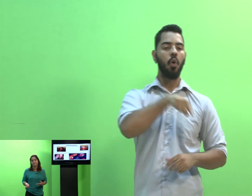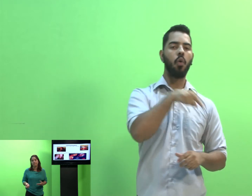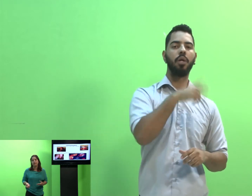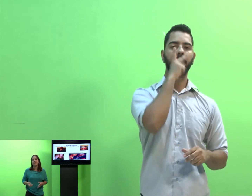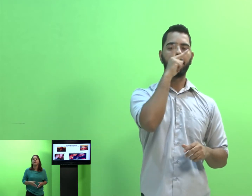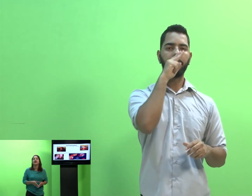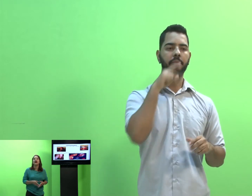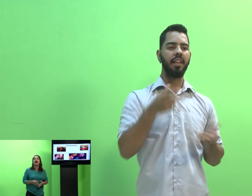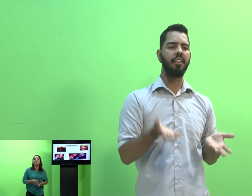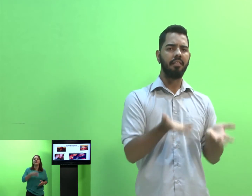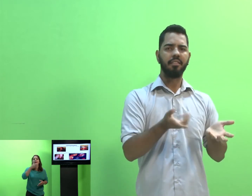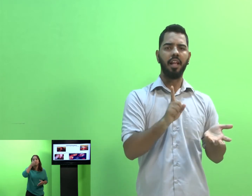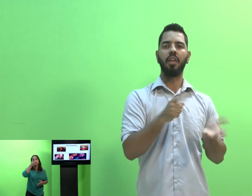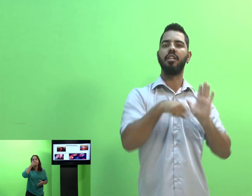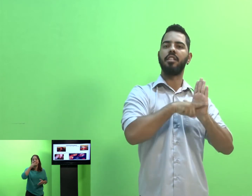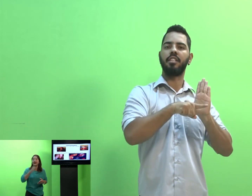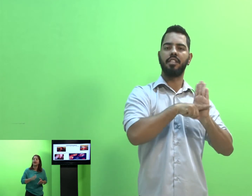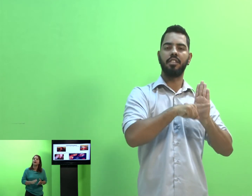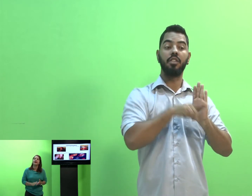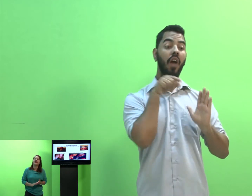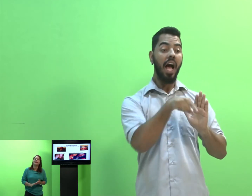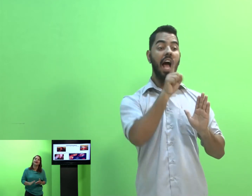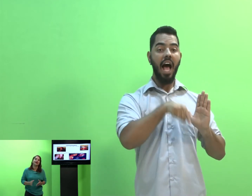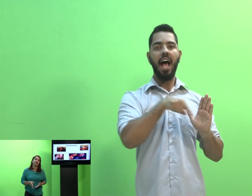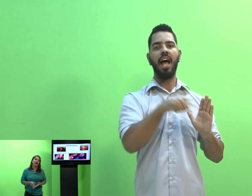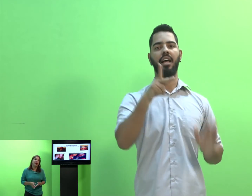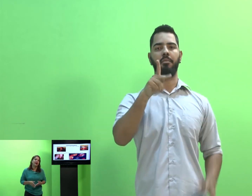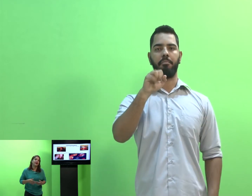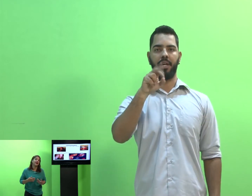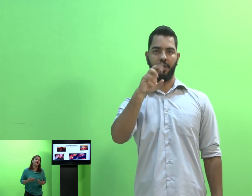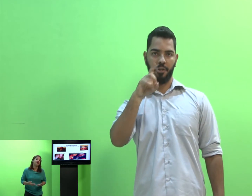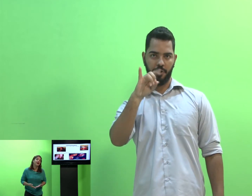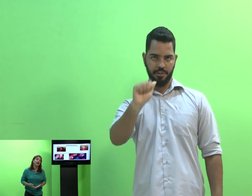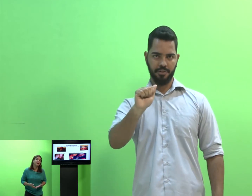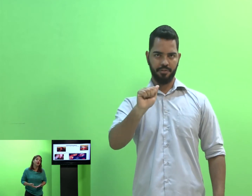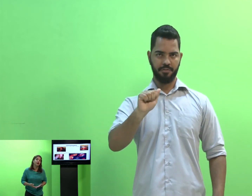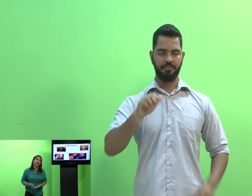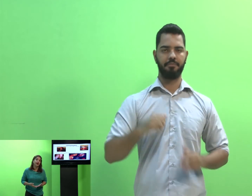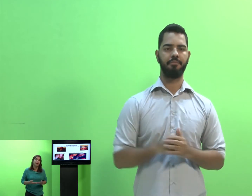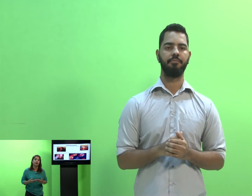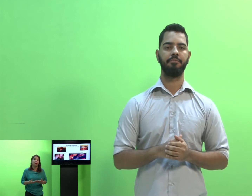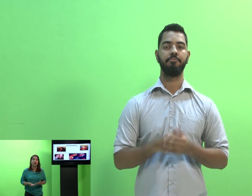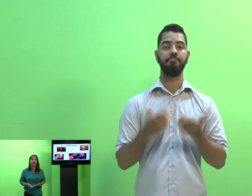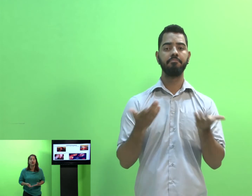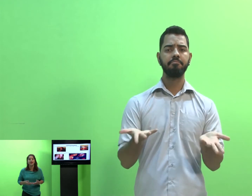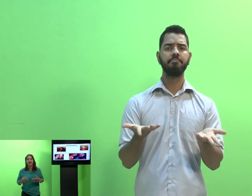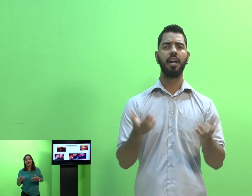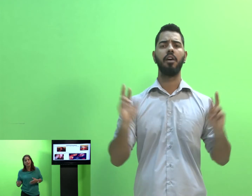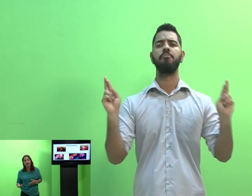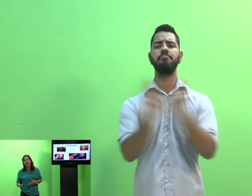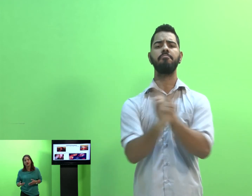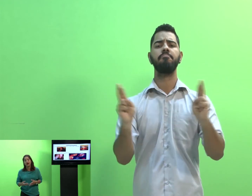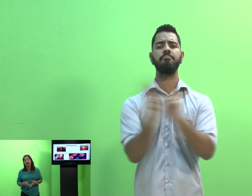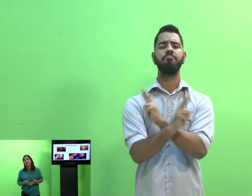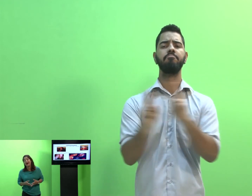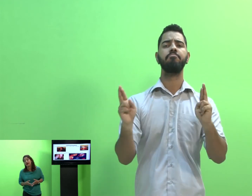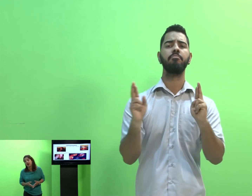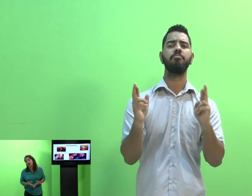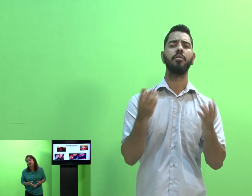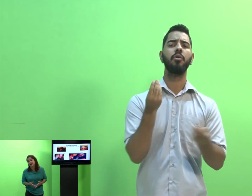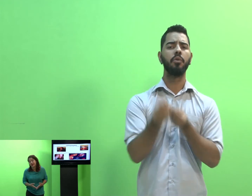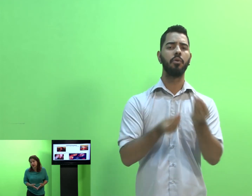Dias. A percepção das relações intertextuais, das referências de um texto a outro, depende